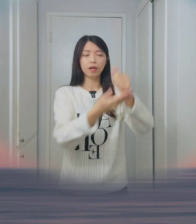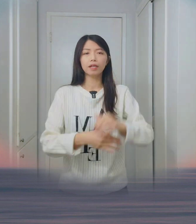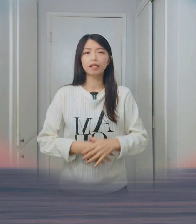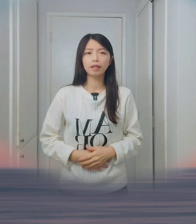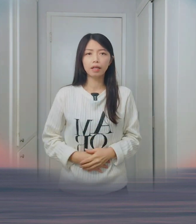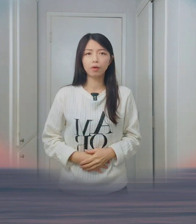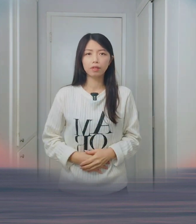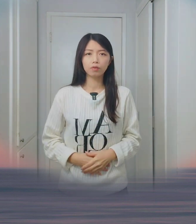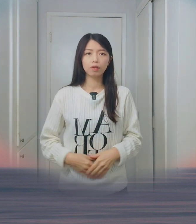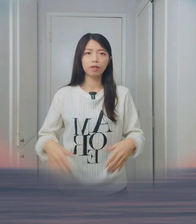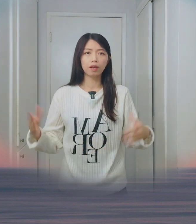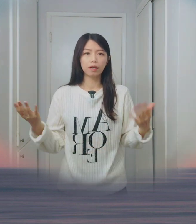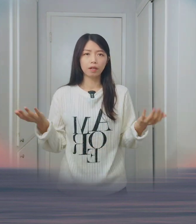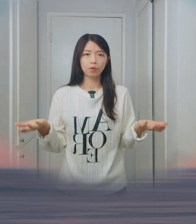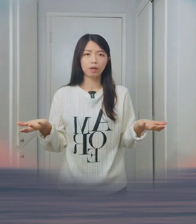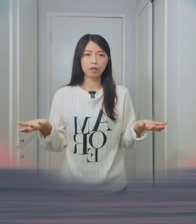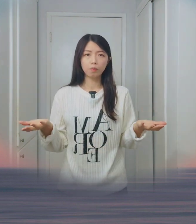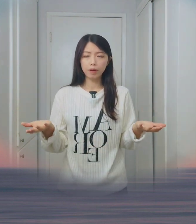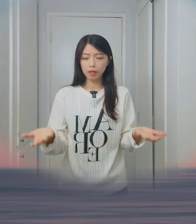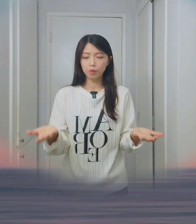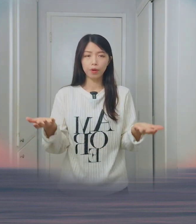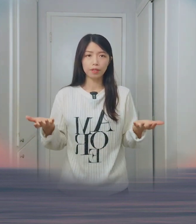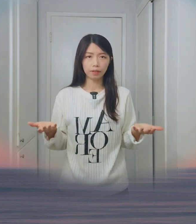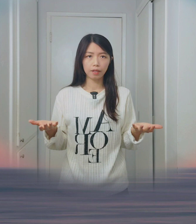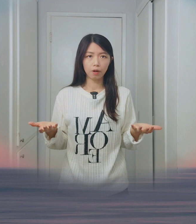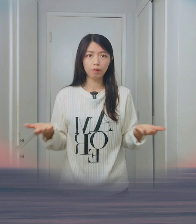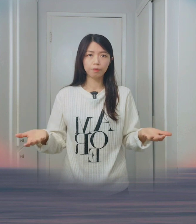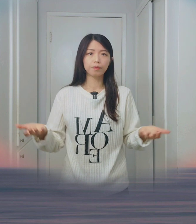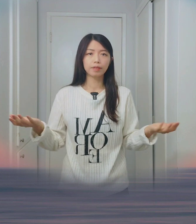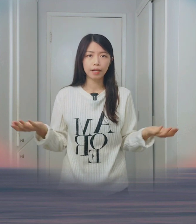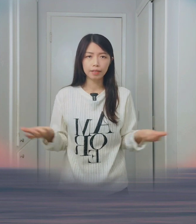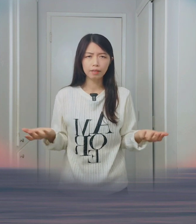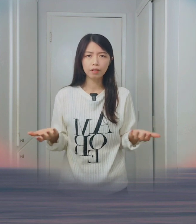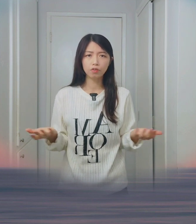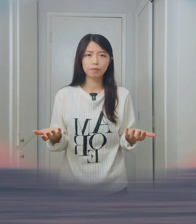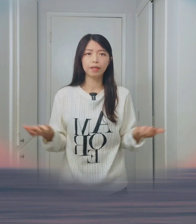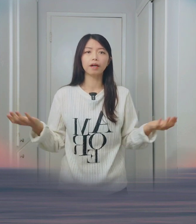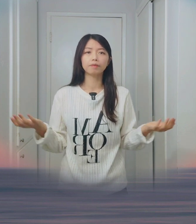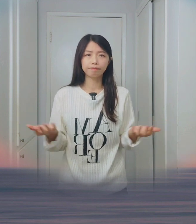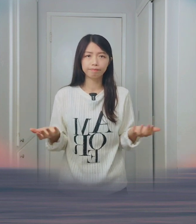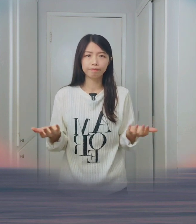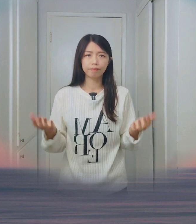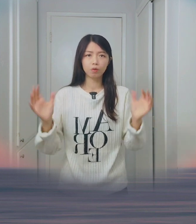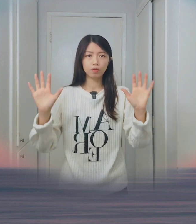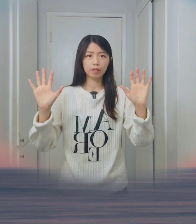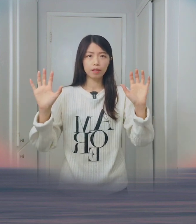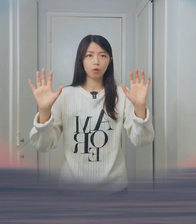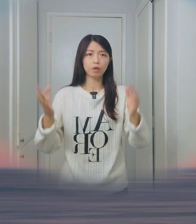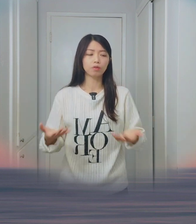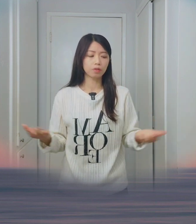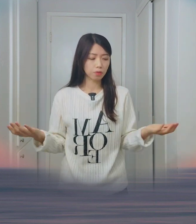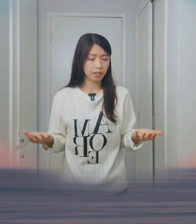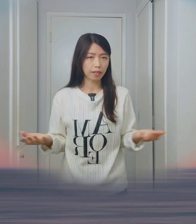계시잖아요. 일하다라고 하는 뜻의 수어는 양손을 이렇게 손바닥에 위로한 상태에서 살짝 흔들어 주시면 돼요. 손 살짝